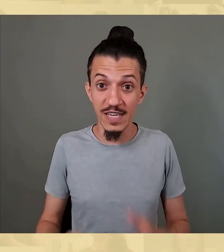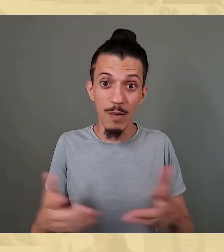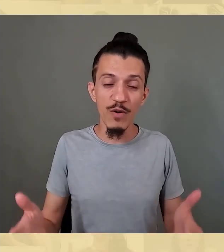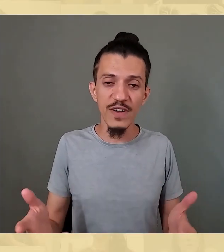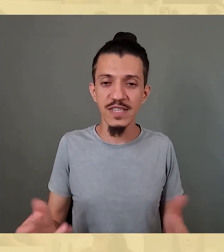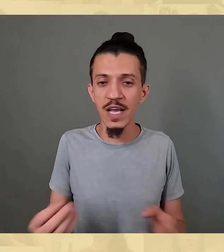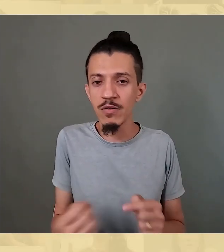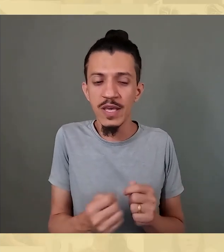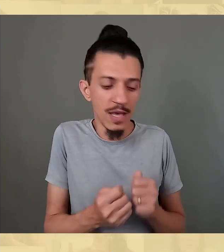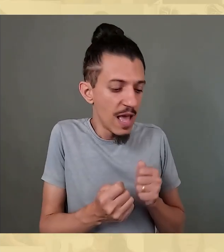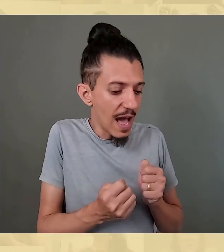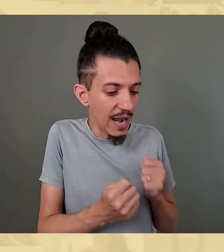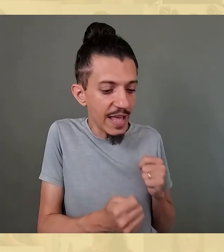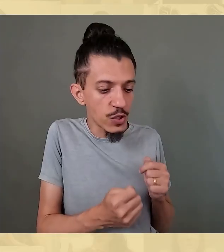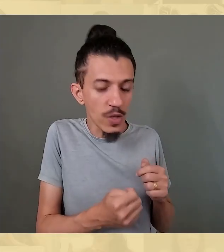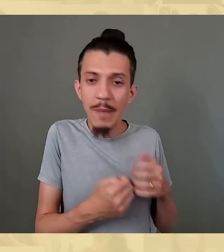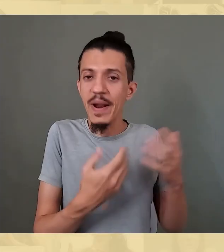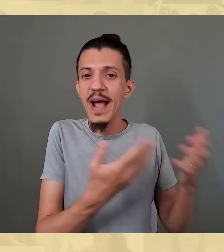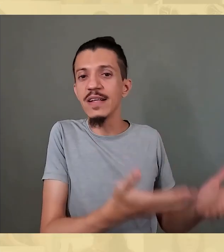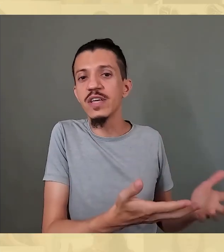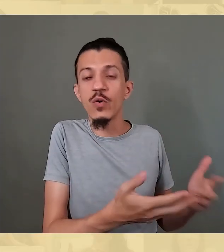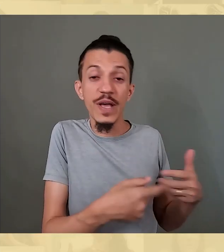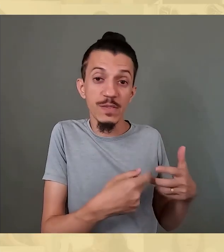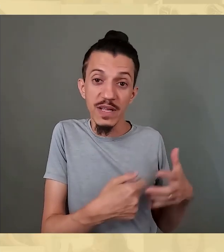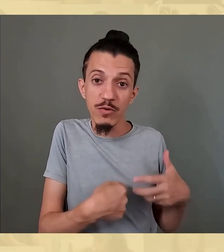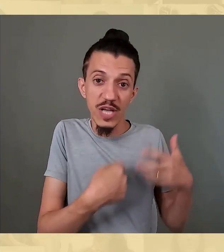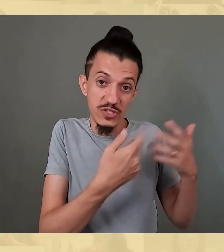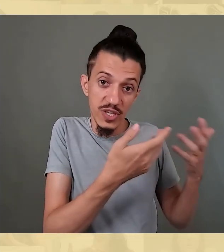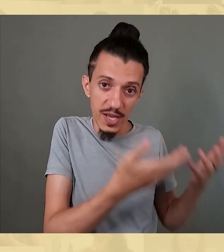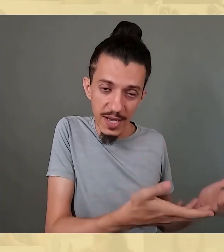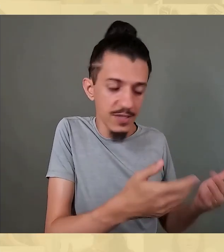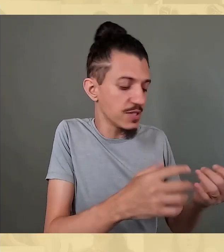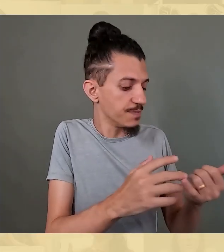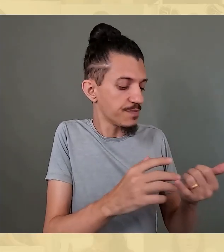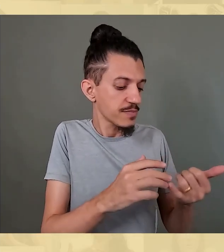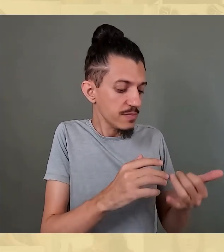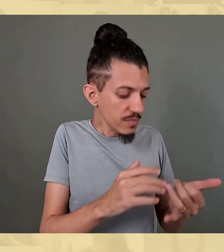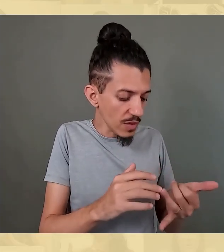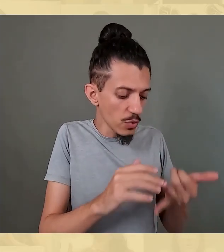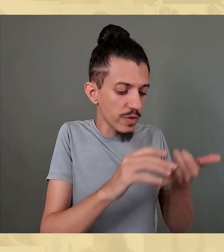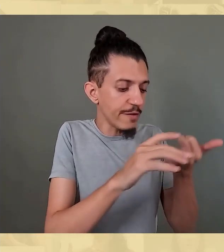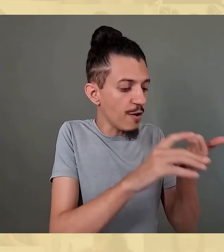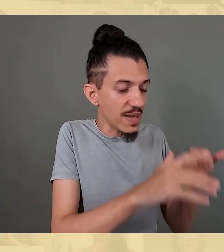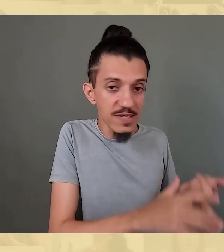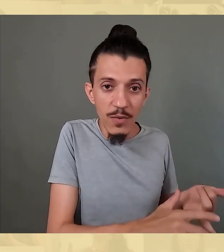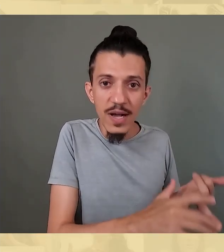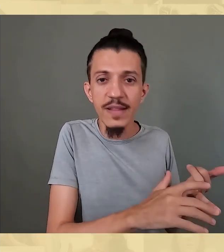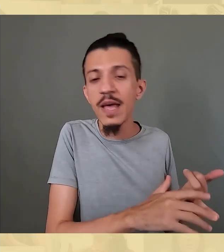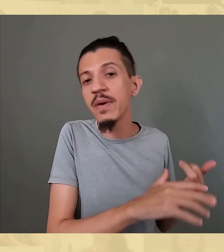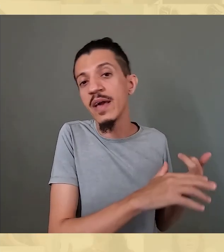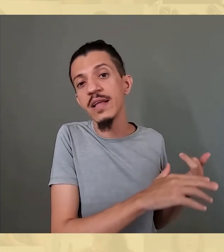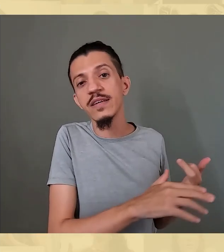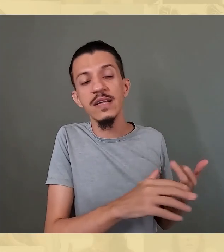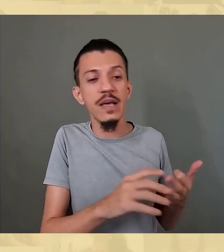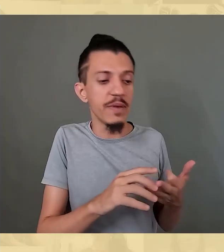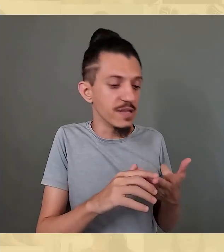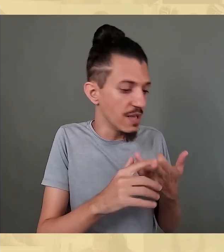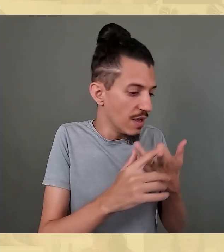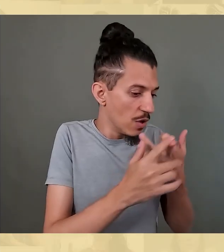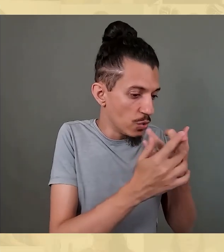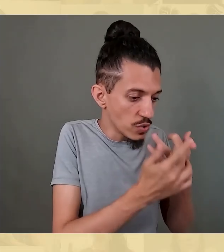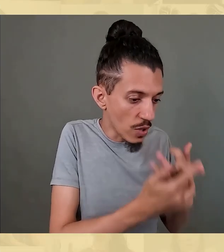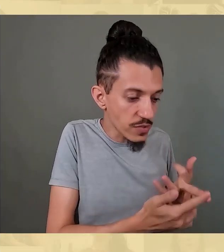Isso acabou fazendo que, além de toda a prática e conhecimento que eu já tinha antes, da formação acadêmica em letras